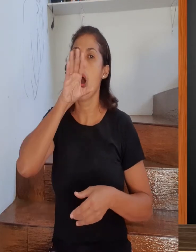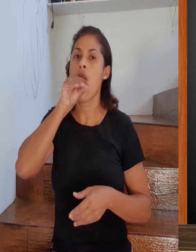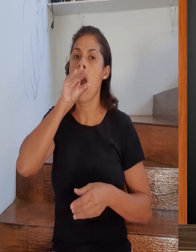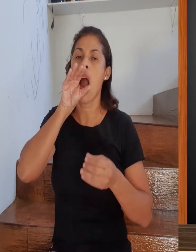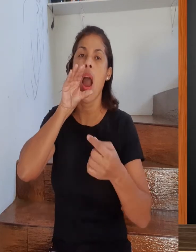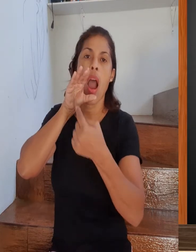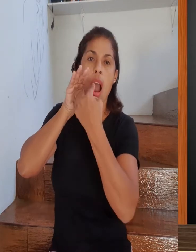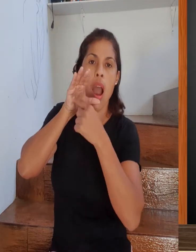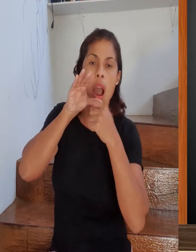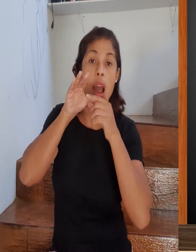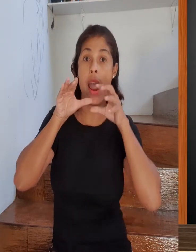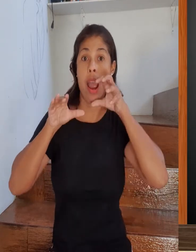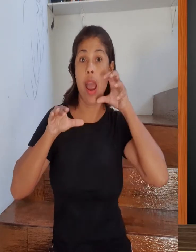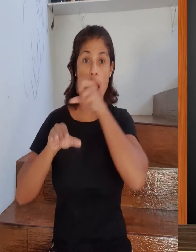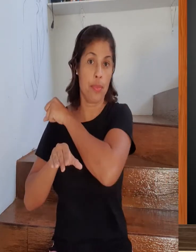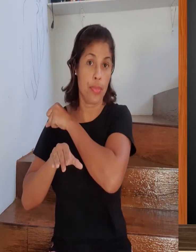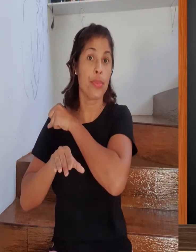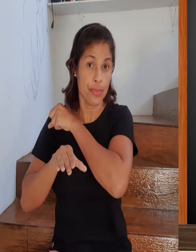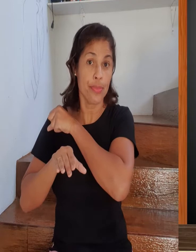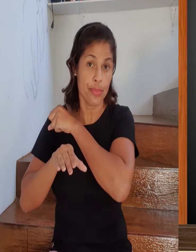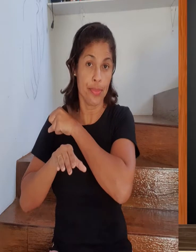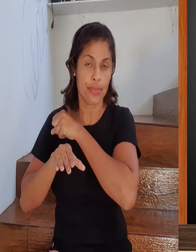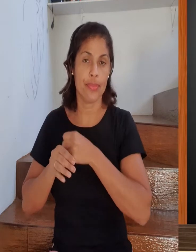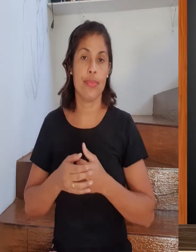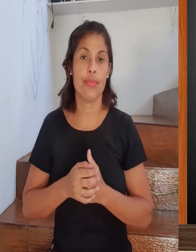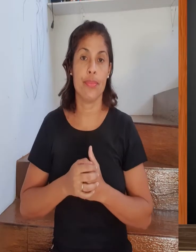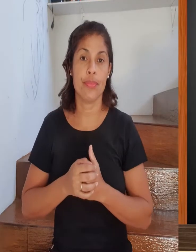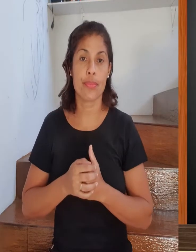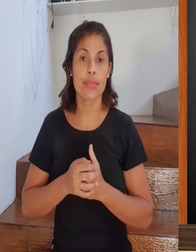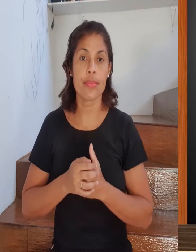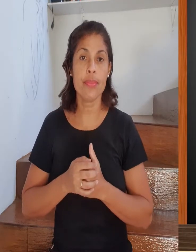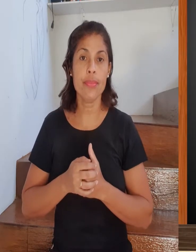bucal, a absorção é bastante rápida.